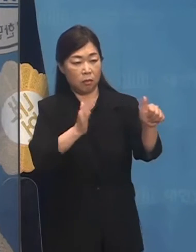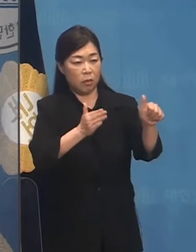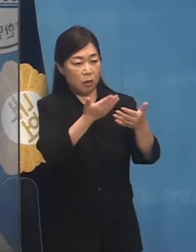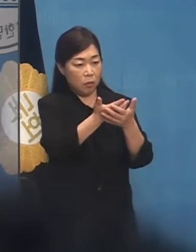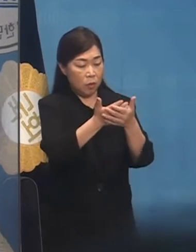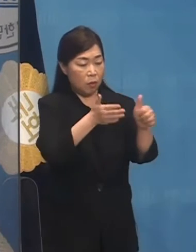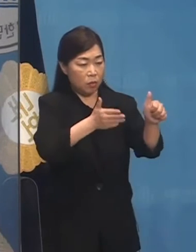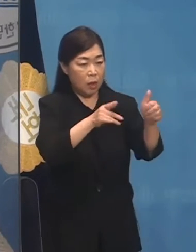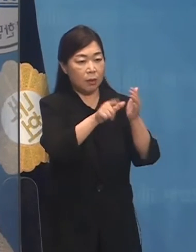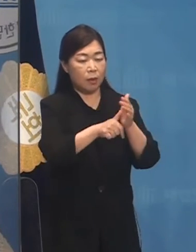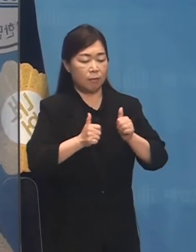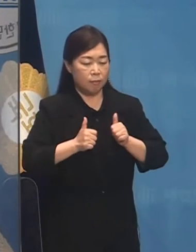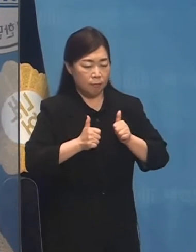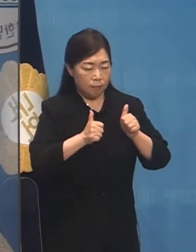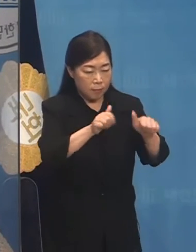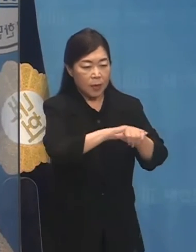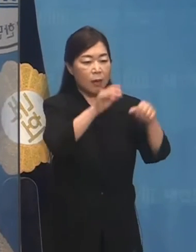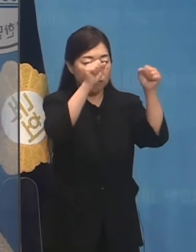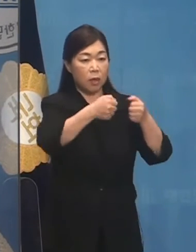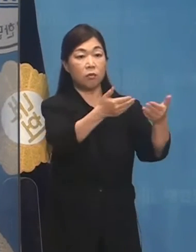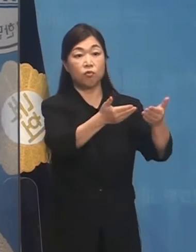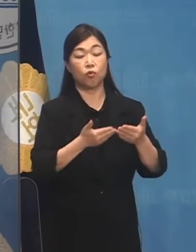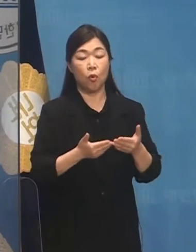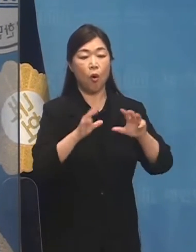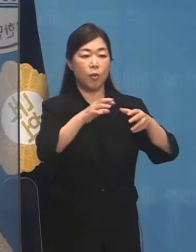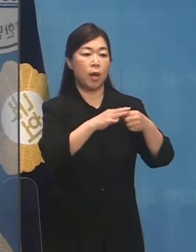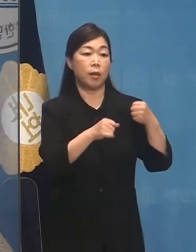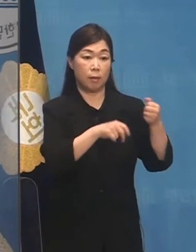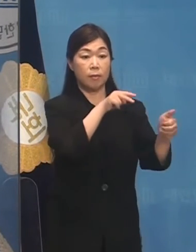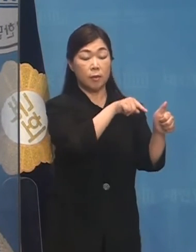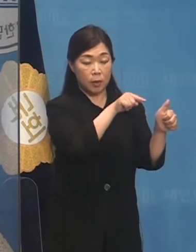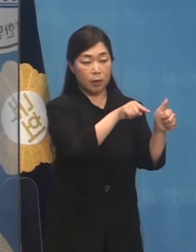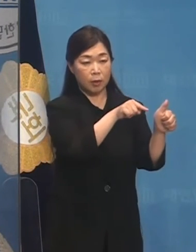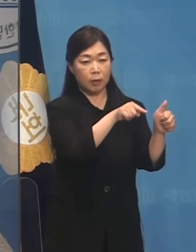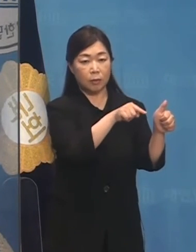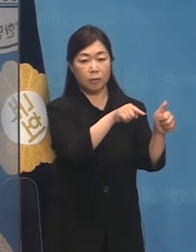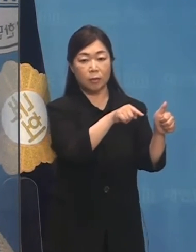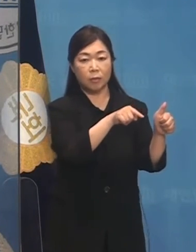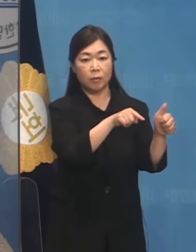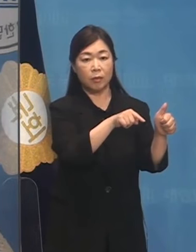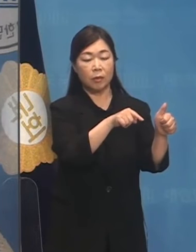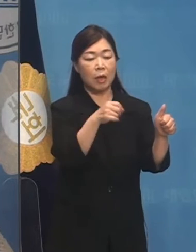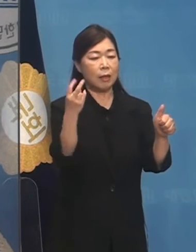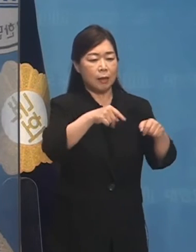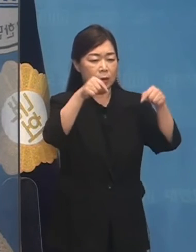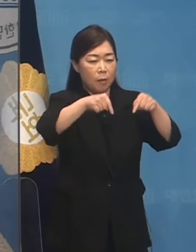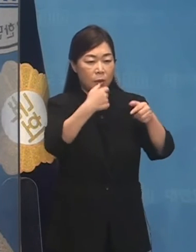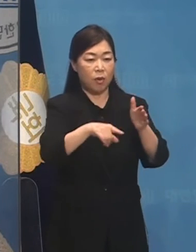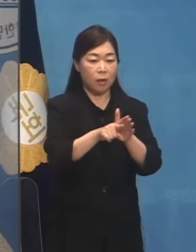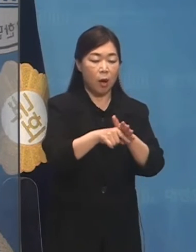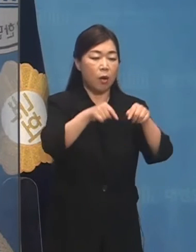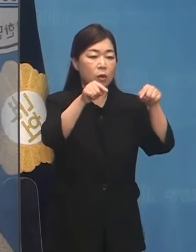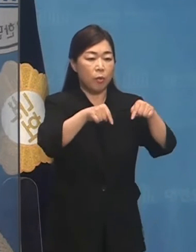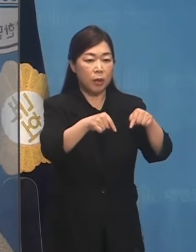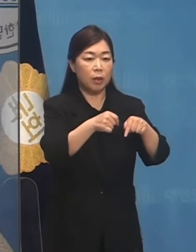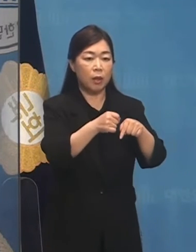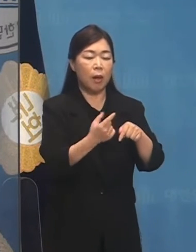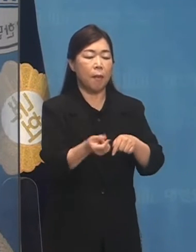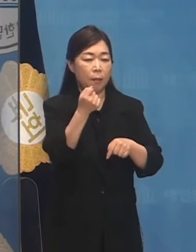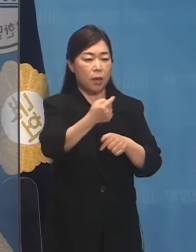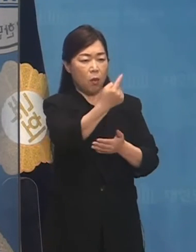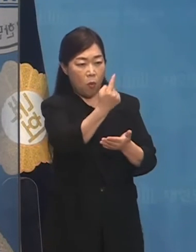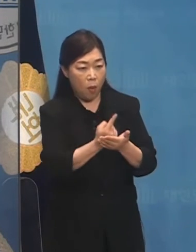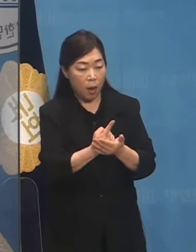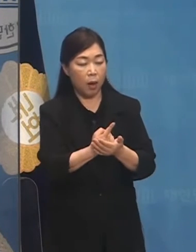요구에 성실히 응해 주시고 국민의힘 측에서는 일정 재협의를 위한 협의에 신속하게